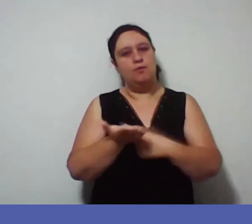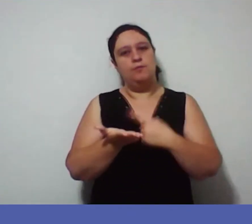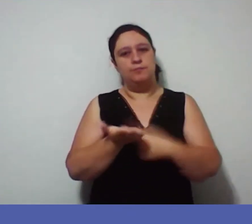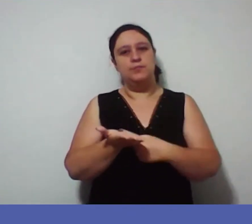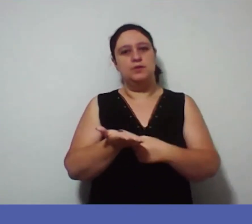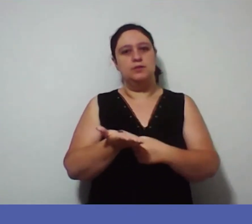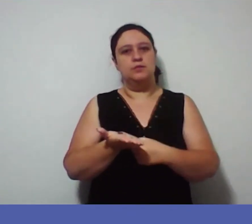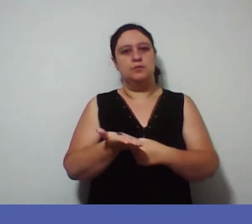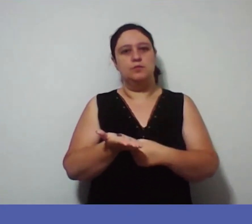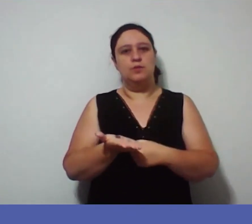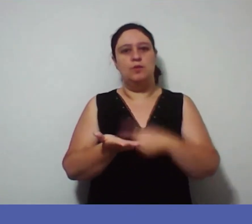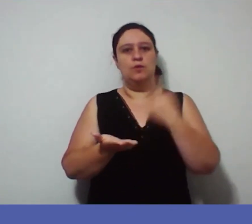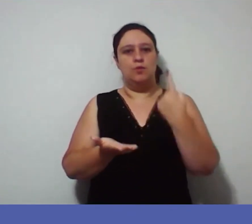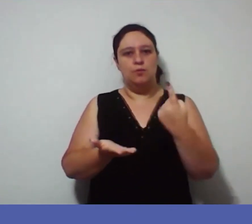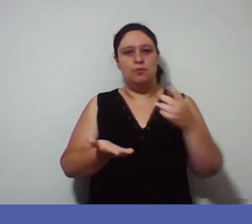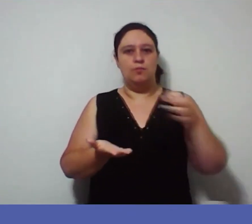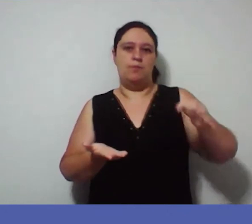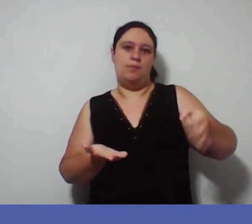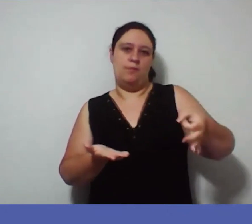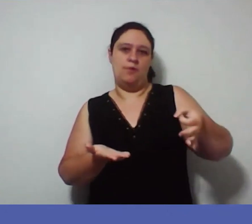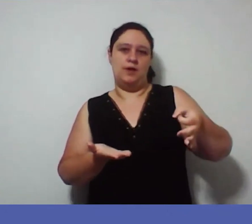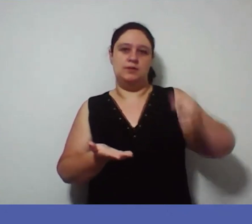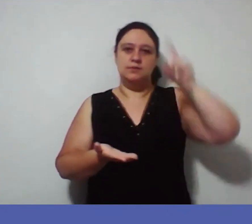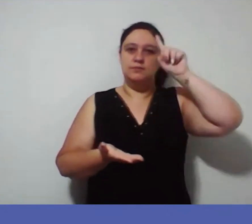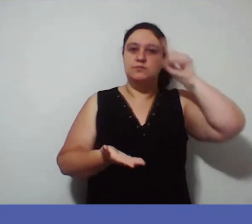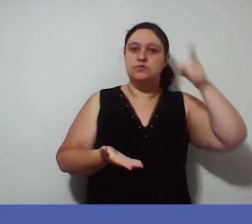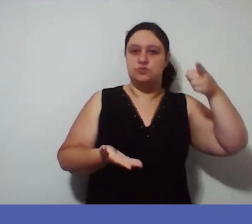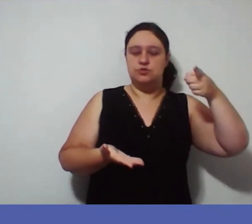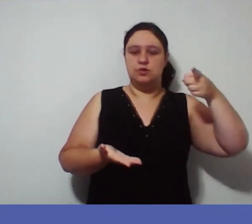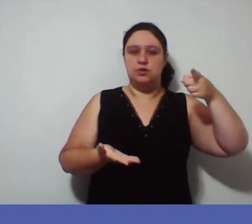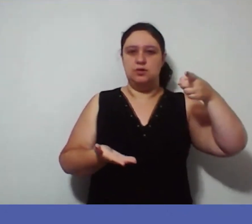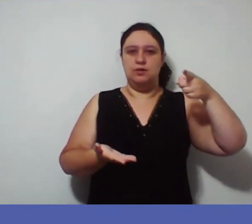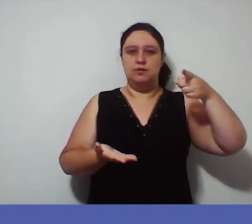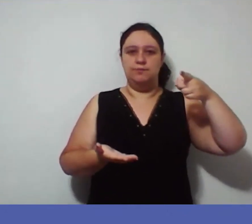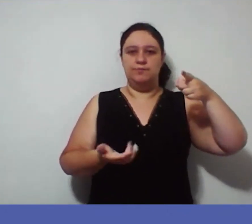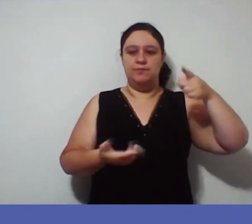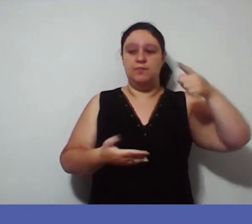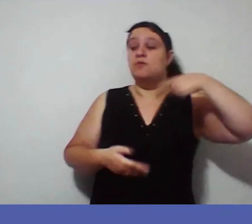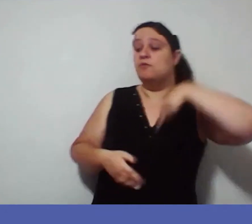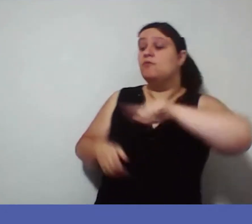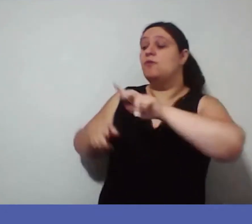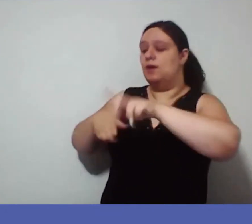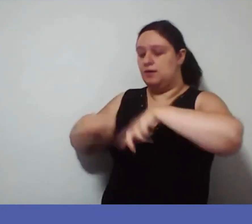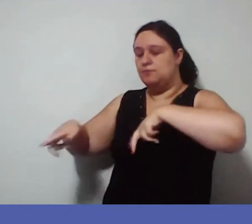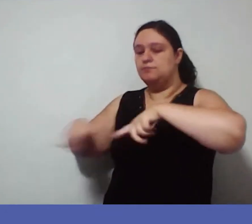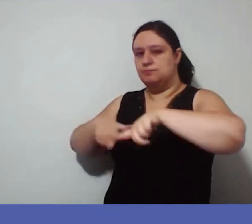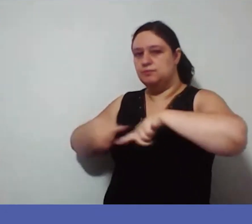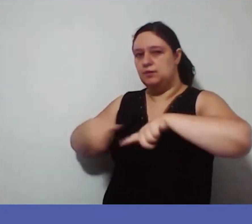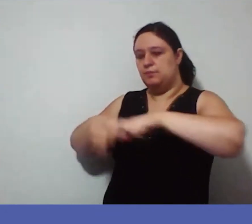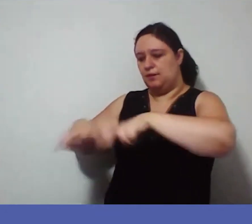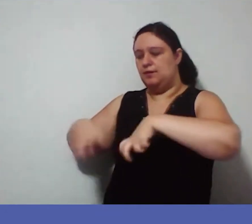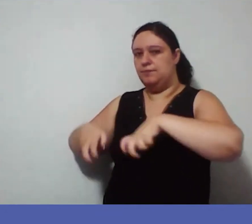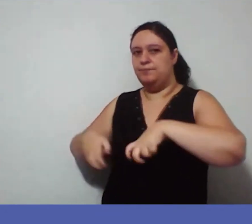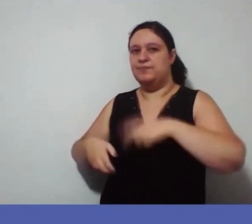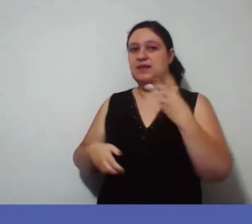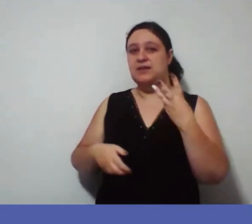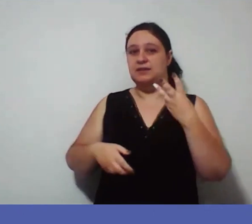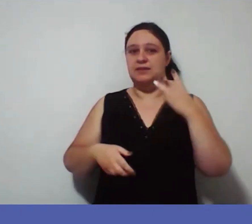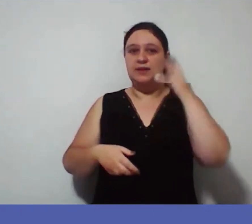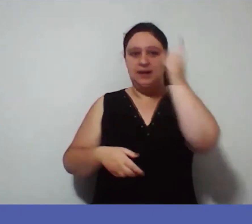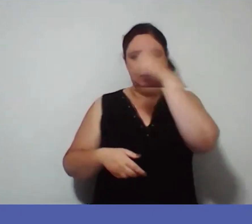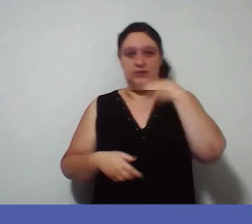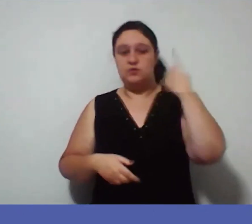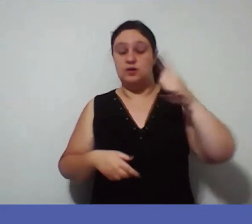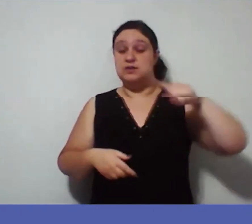por dia, mandou-os para a vinha. Saindo pela 3ª hora, viu na praça outros que